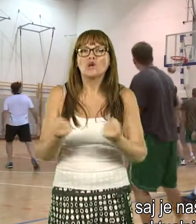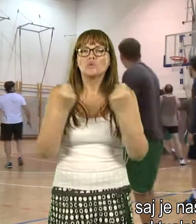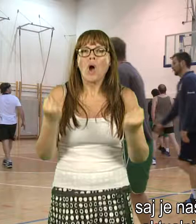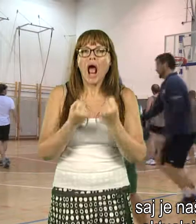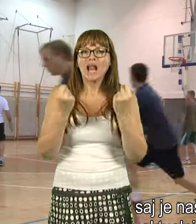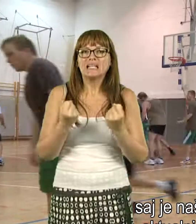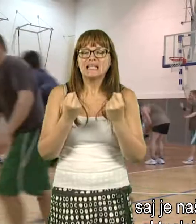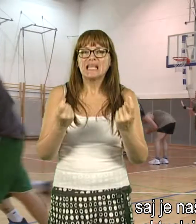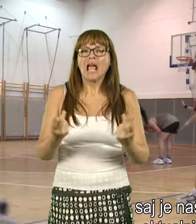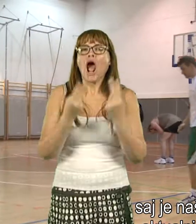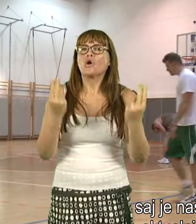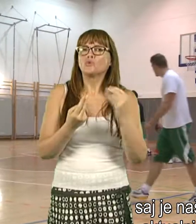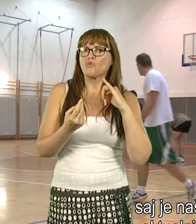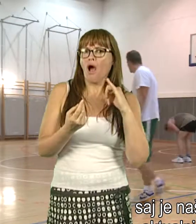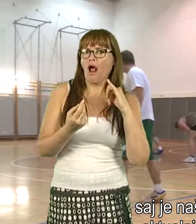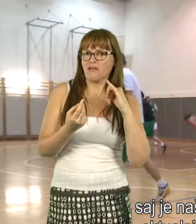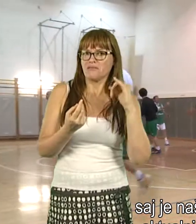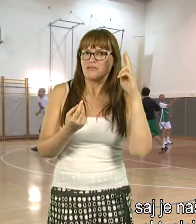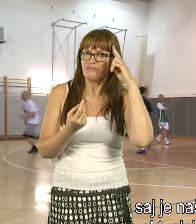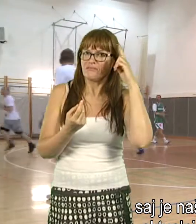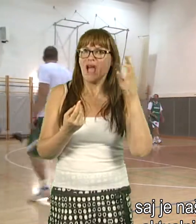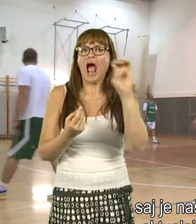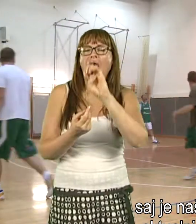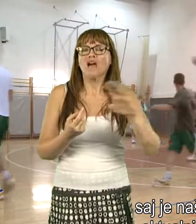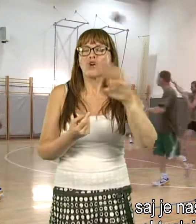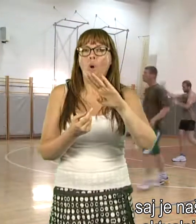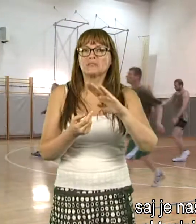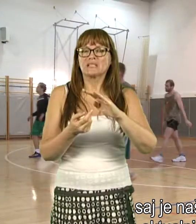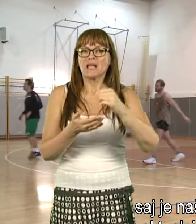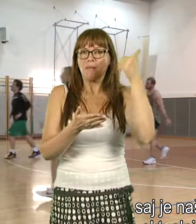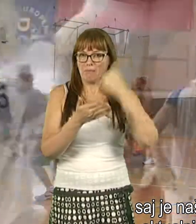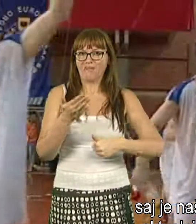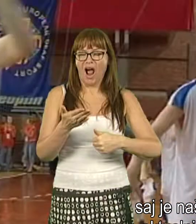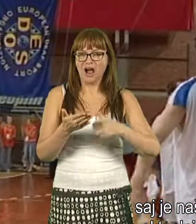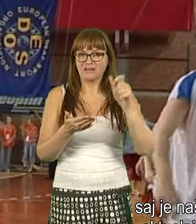evropski prvak.